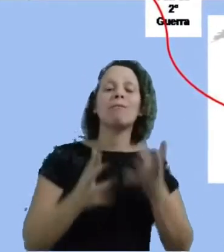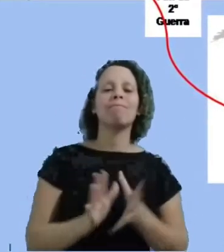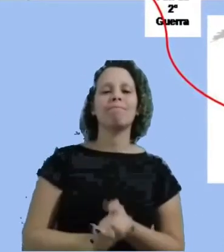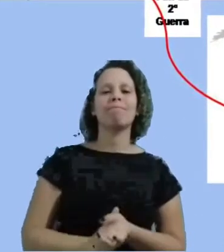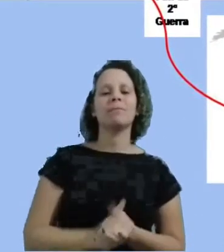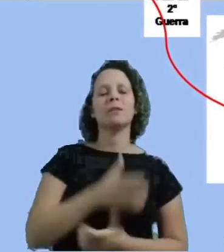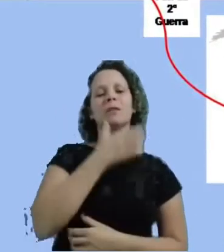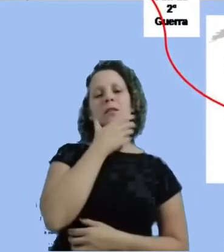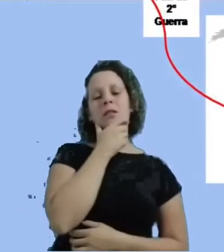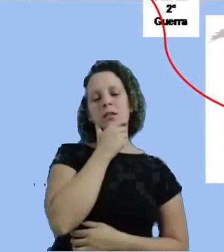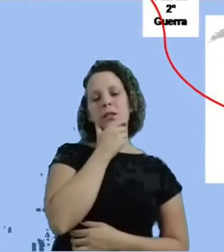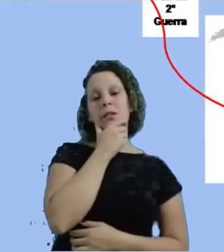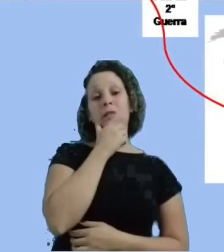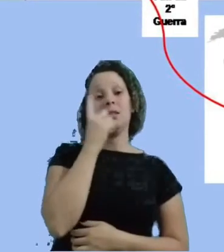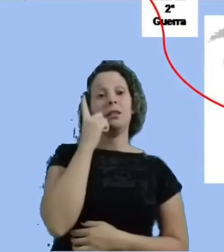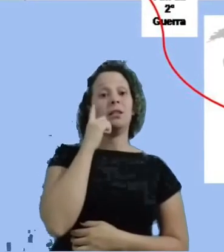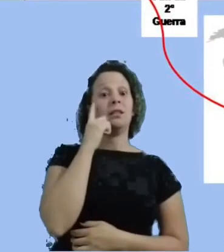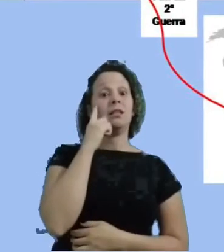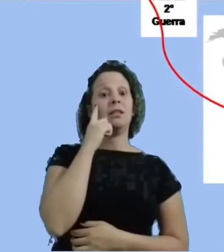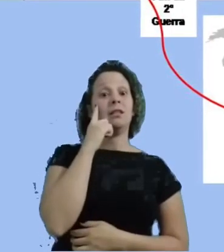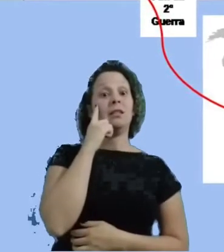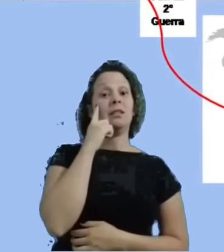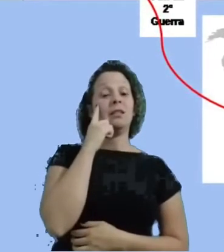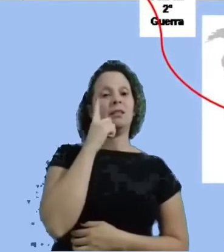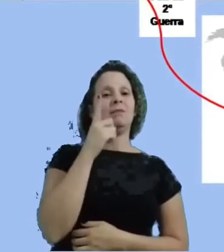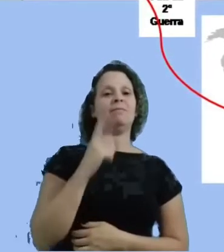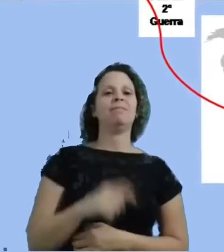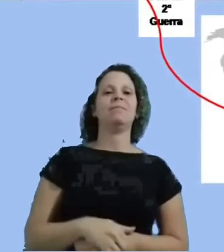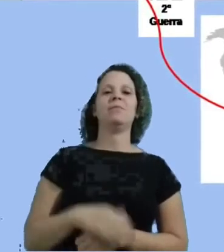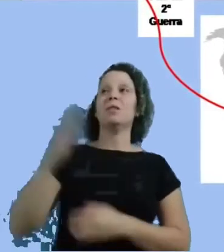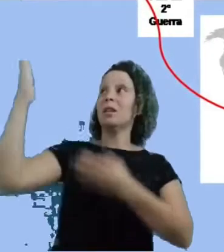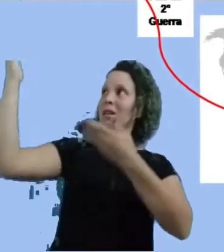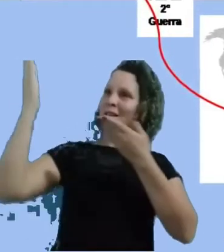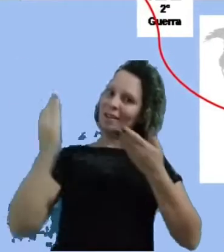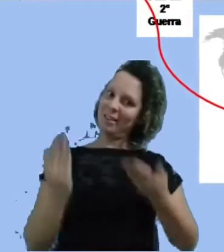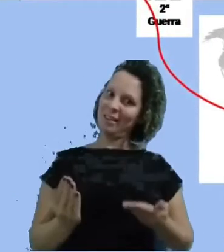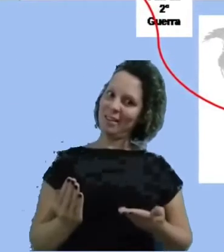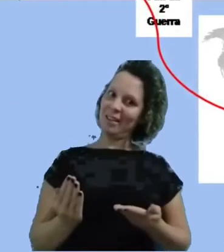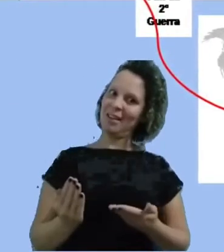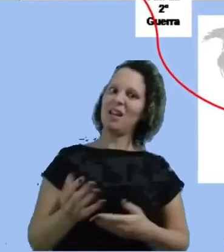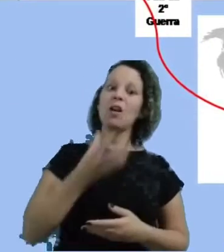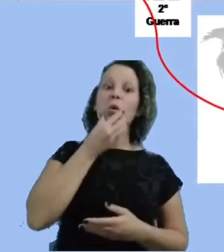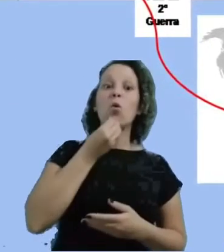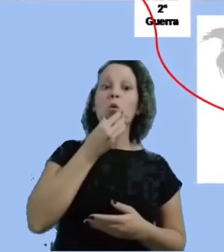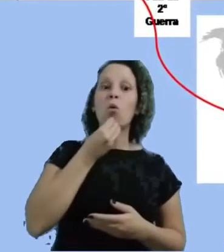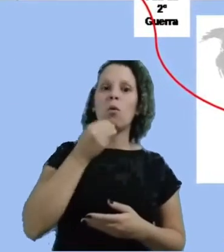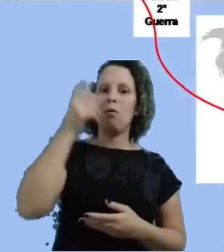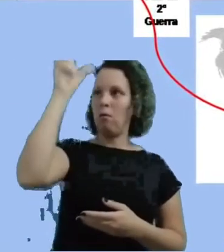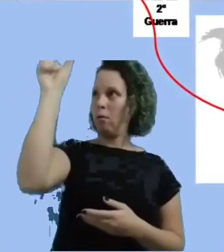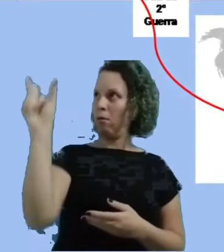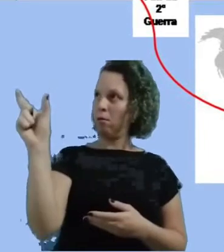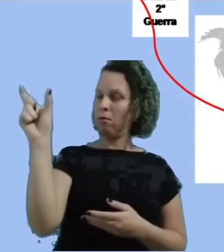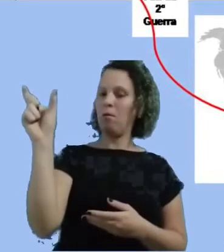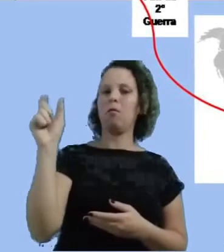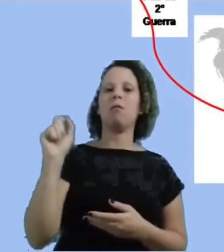dessa família? Então ele pensou e resolveu convidar um homem